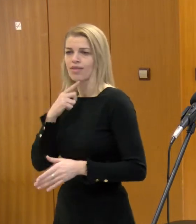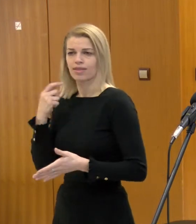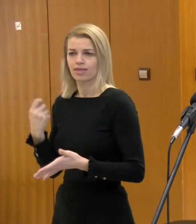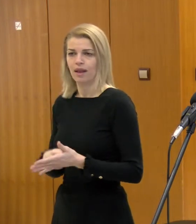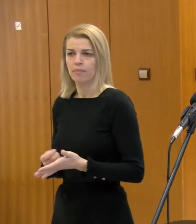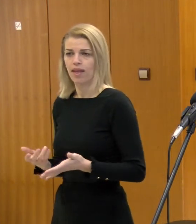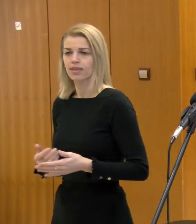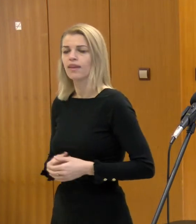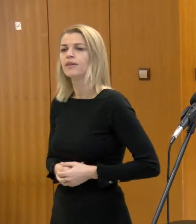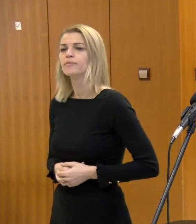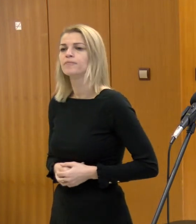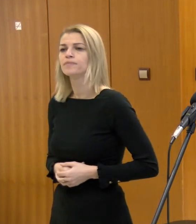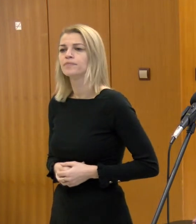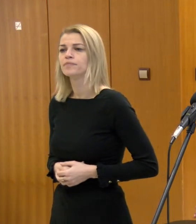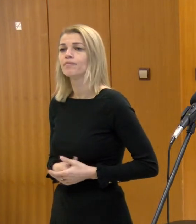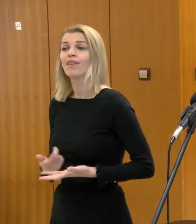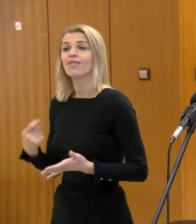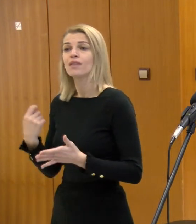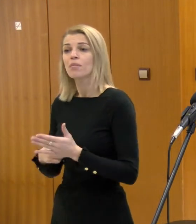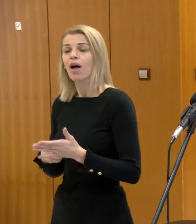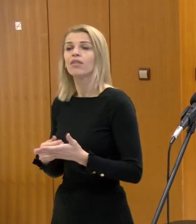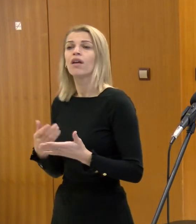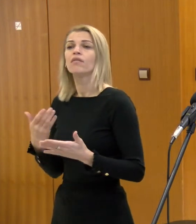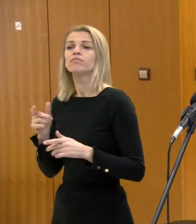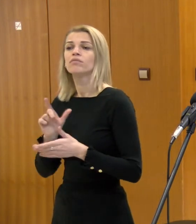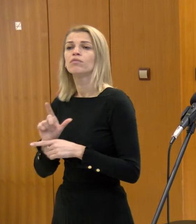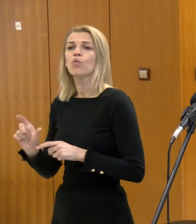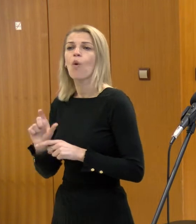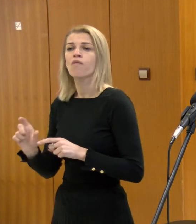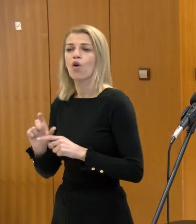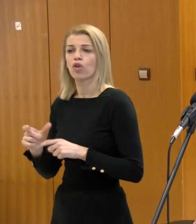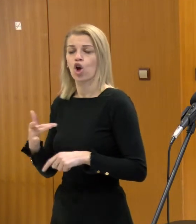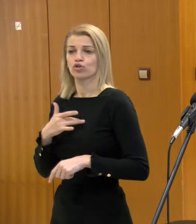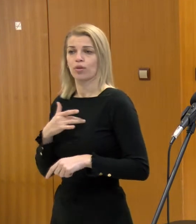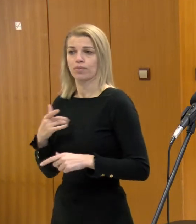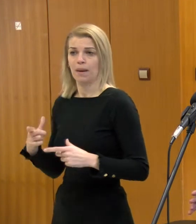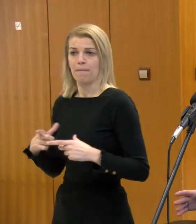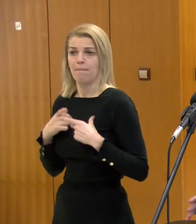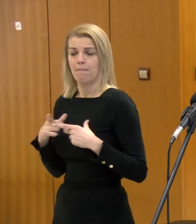keď to tak zjednoduším, pretože ich podávali buď osoby mladšie,